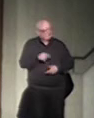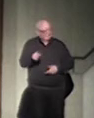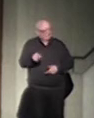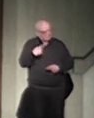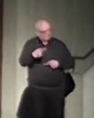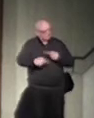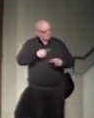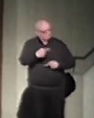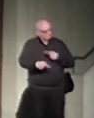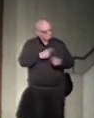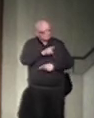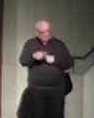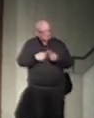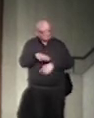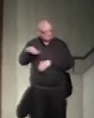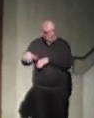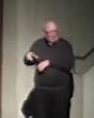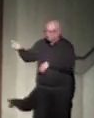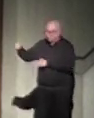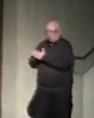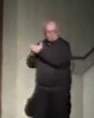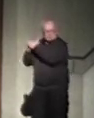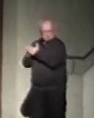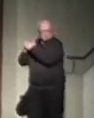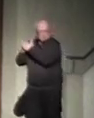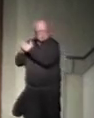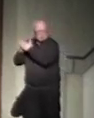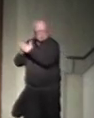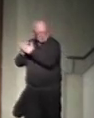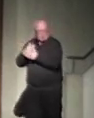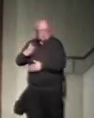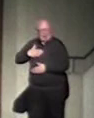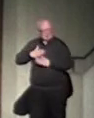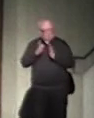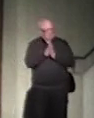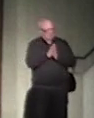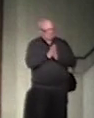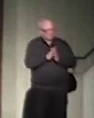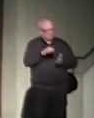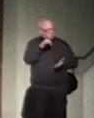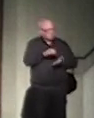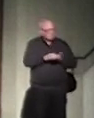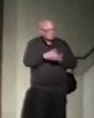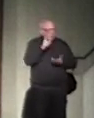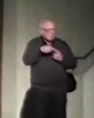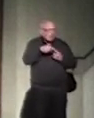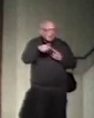Sie waren stets zur Stelle, wenn ich Unterstützung brauchte. Darum meine Bitte. Unsere Stadt hat noch so unendlich viel